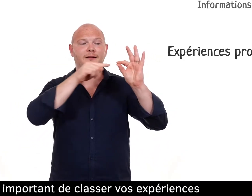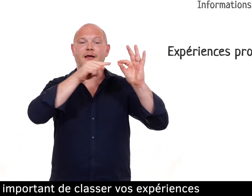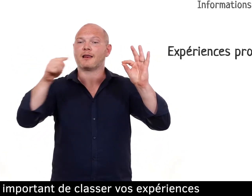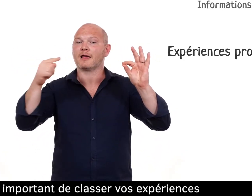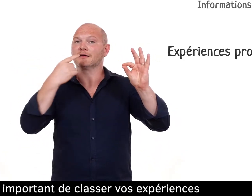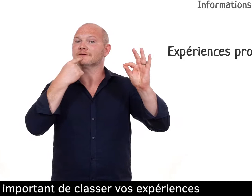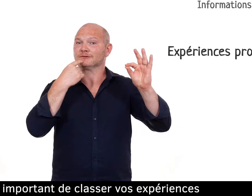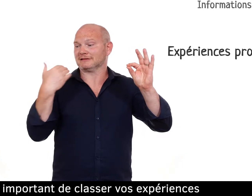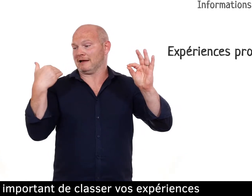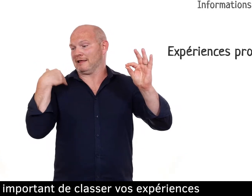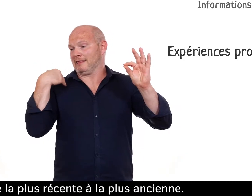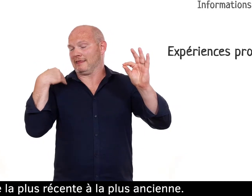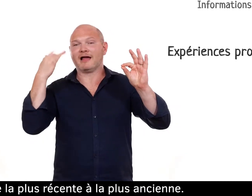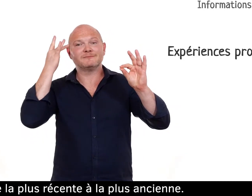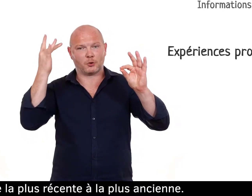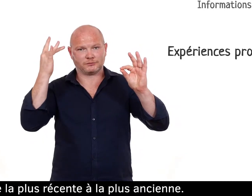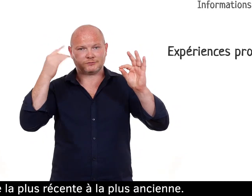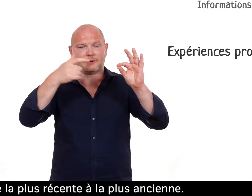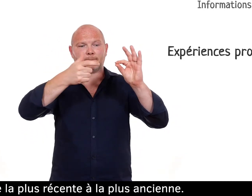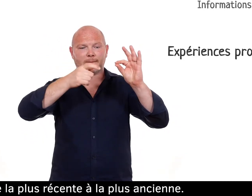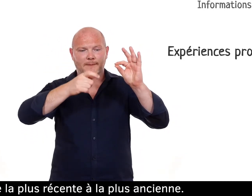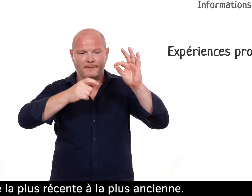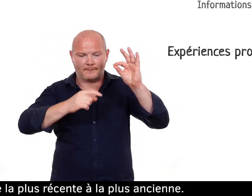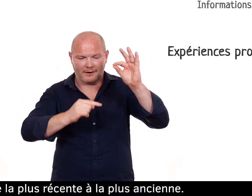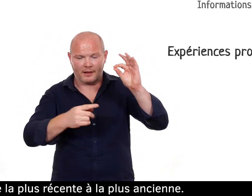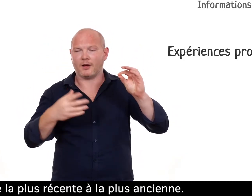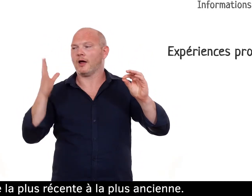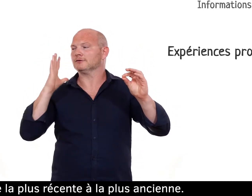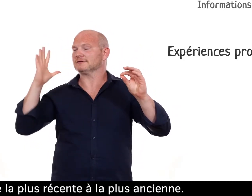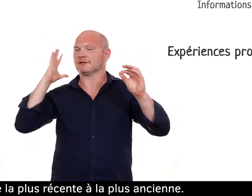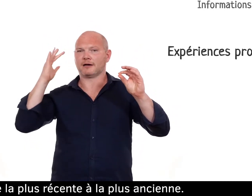de la plus récente à la plus ancienne.